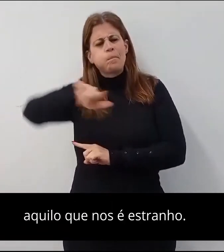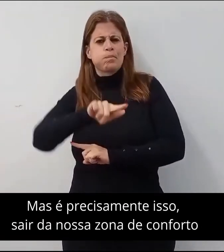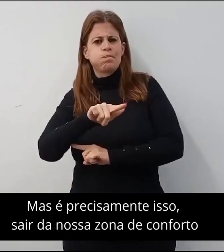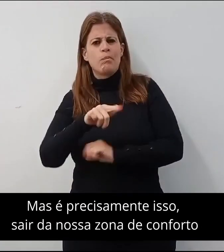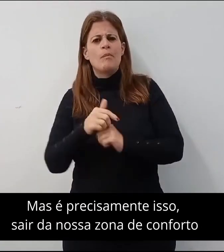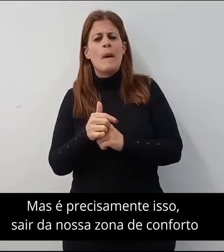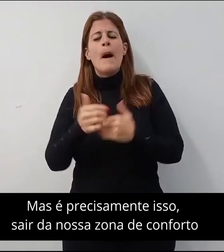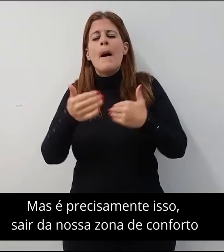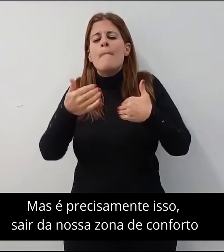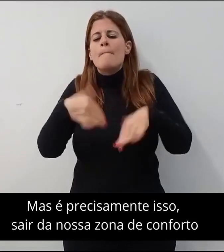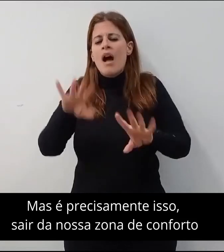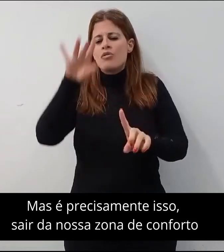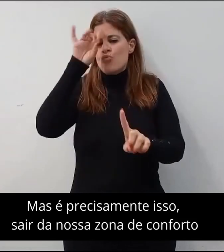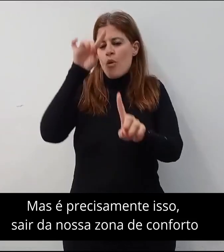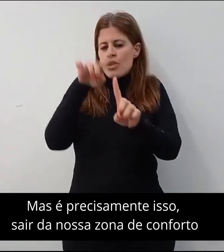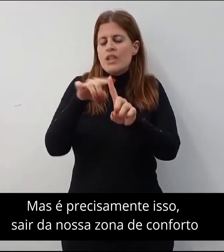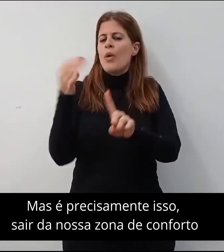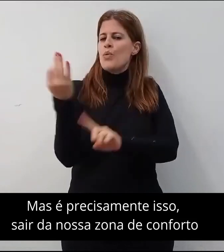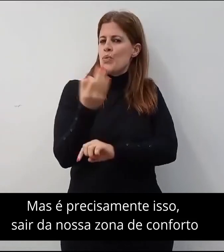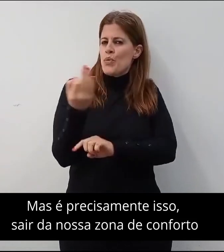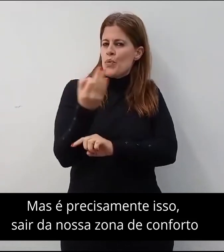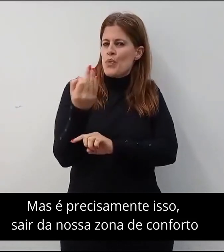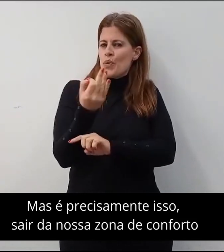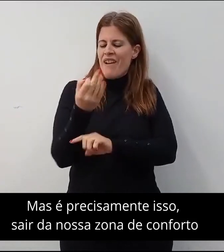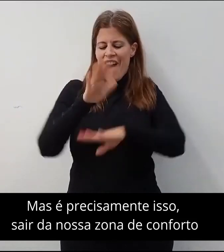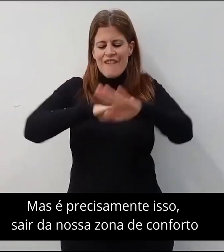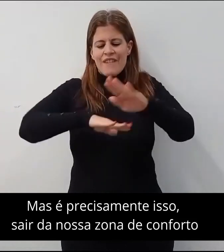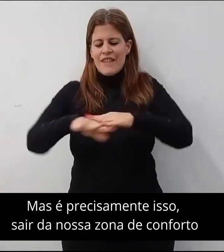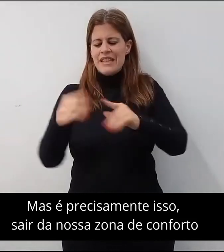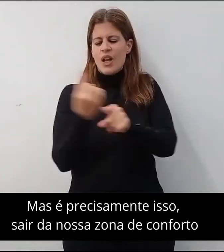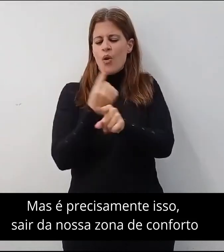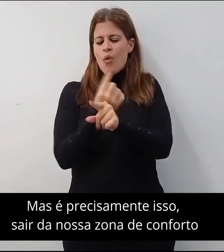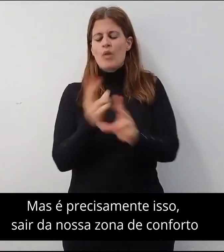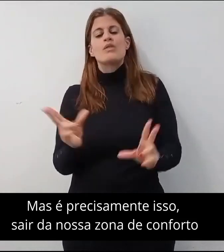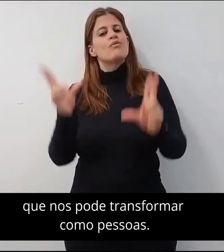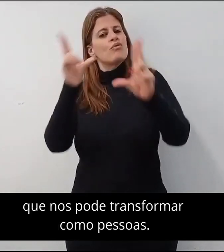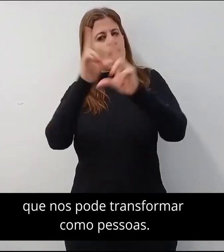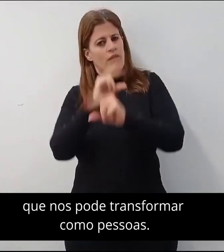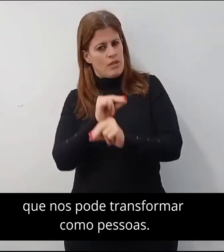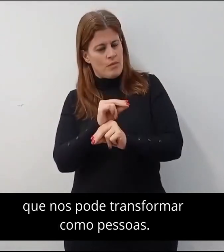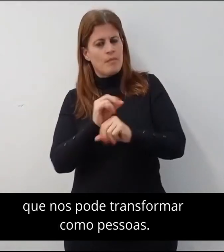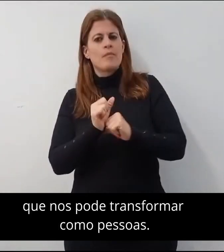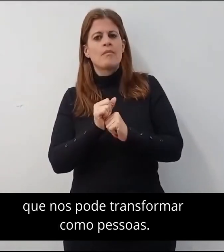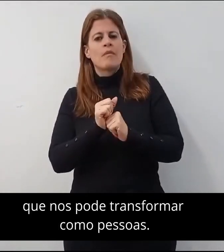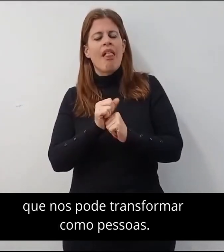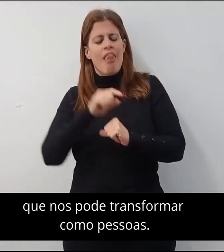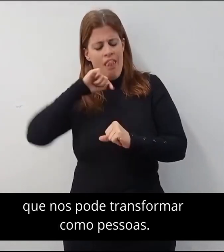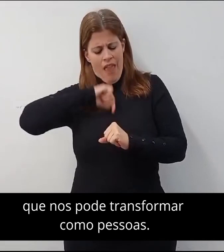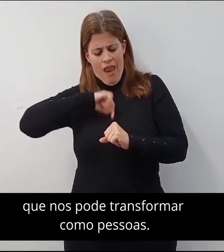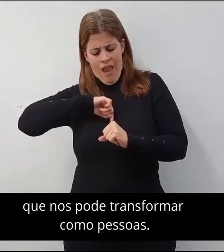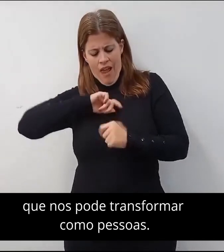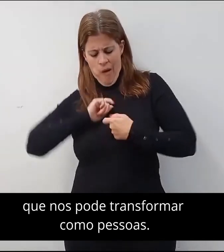Mas é precisamente isso, sair da nossa zona de reconforto, que nos pode transformar como pessoas.